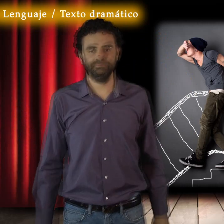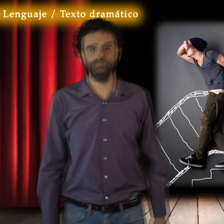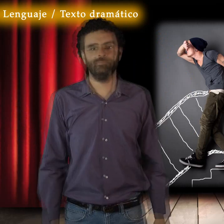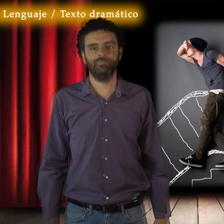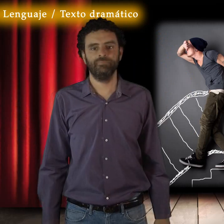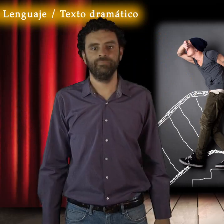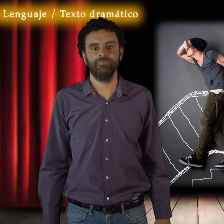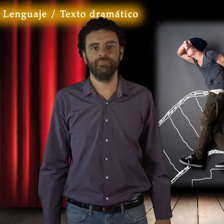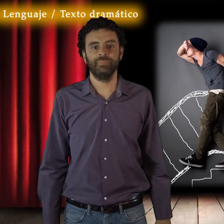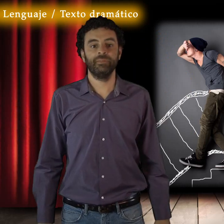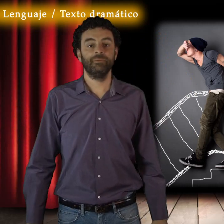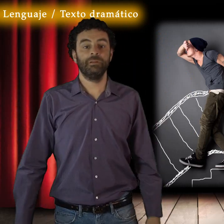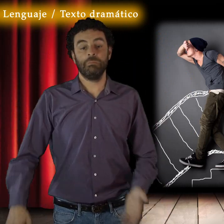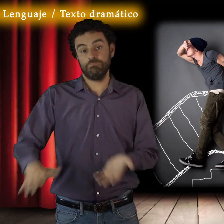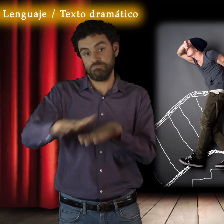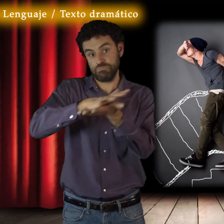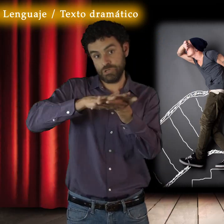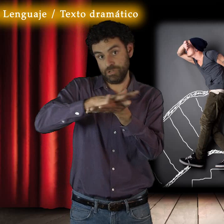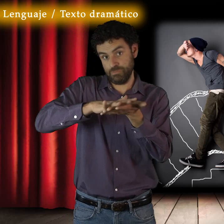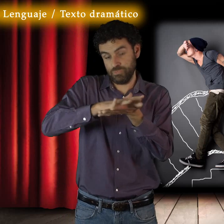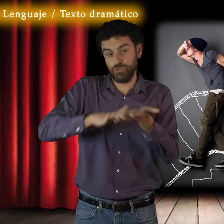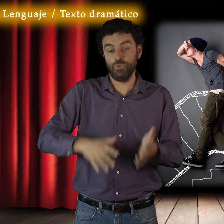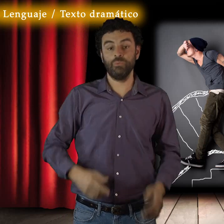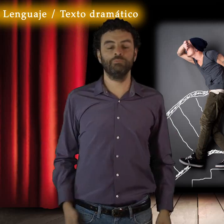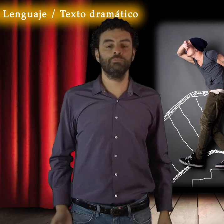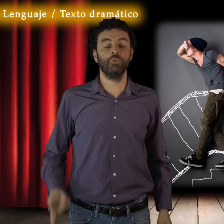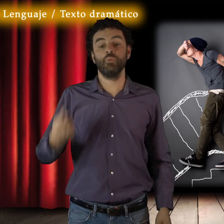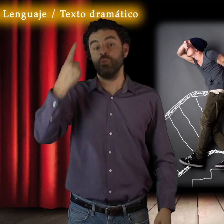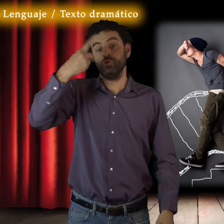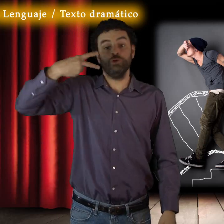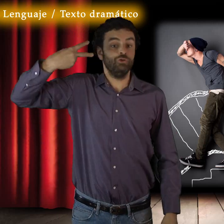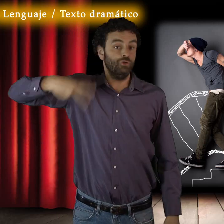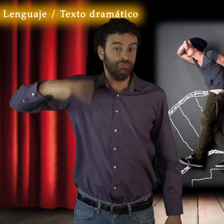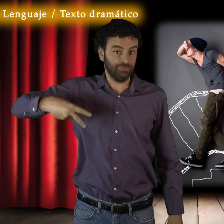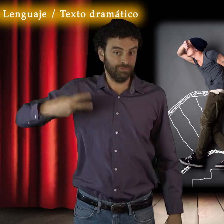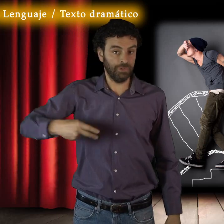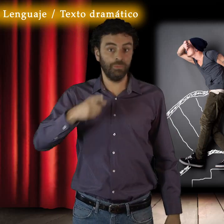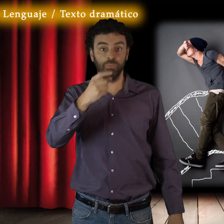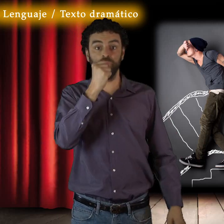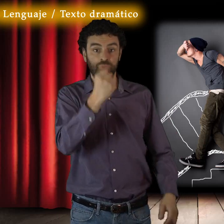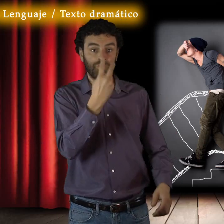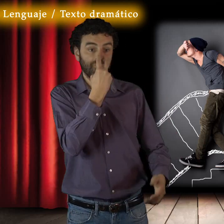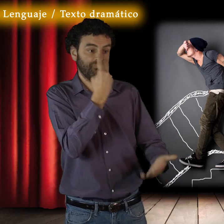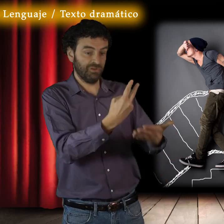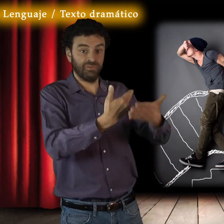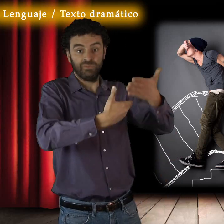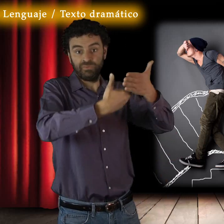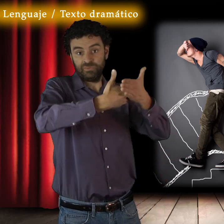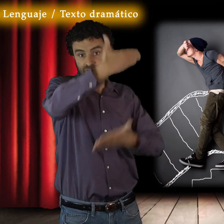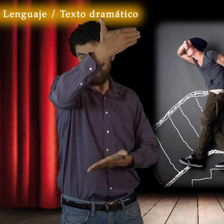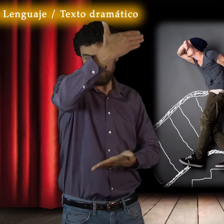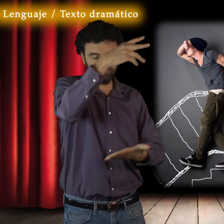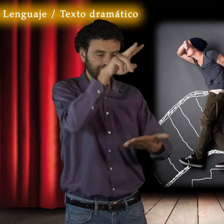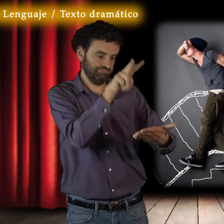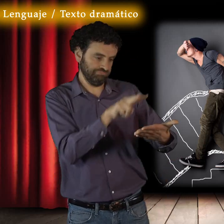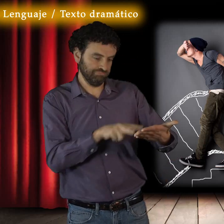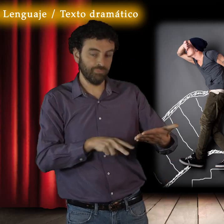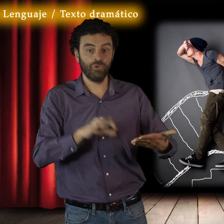personajes por ejemplo una noticia puedes verla en el diario o en un canal de televisión pero es